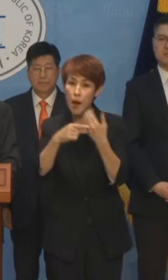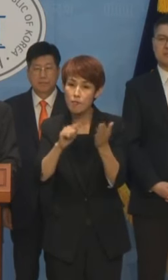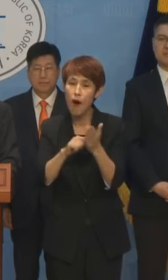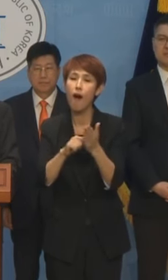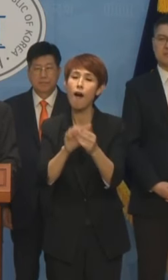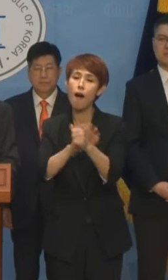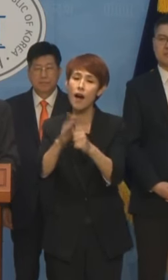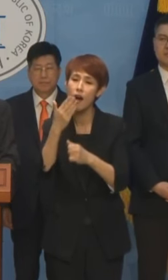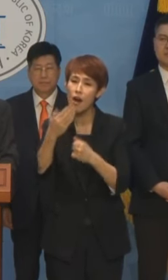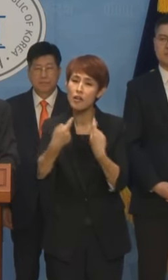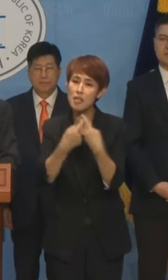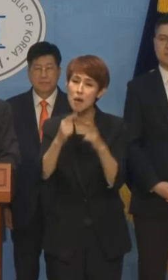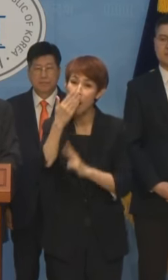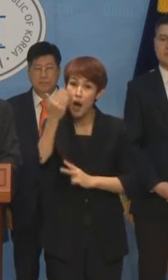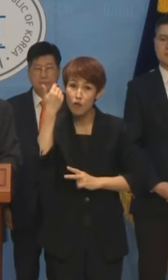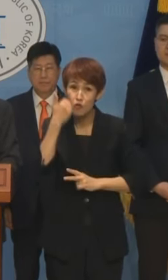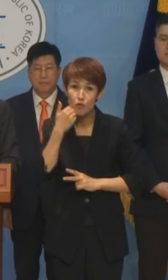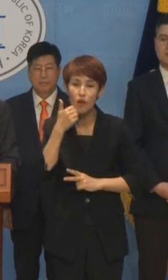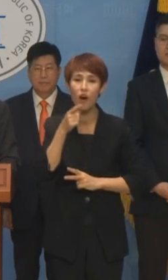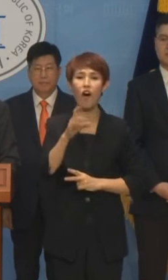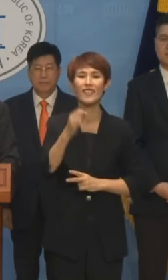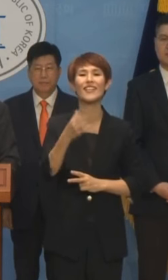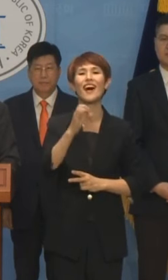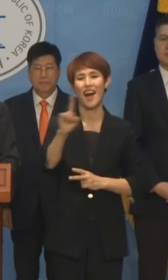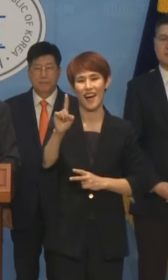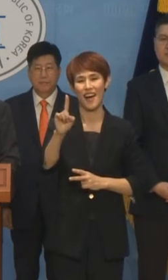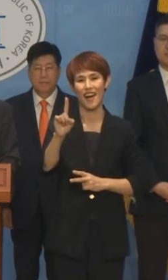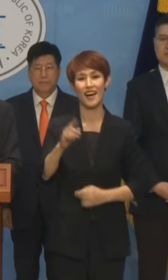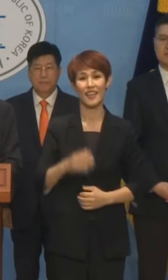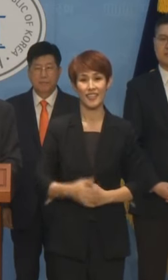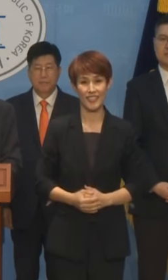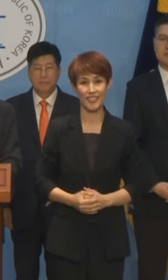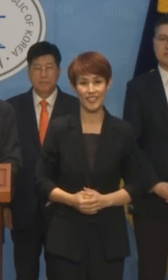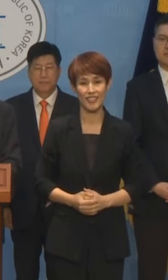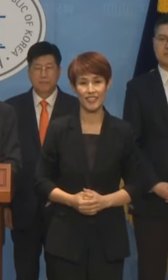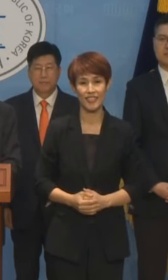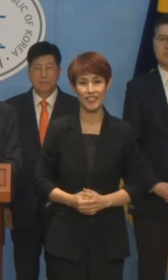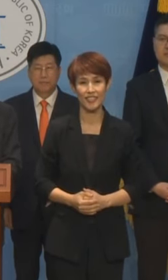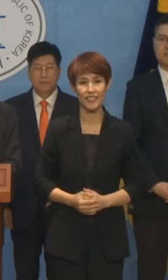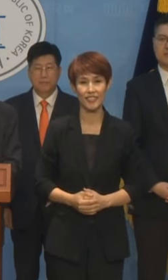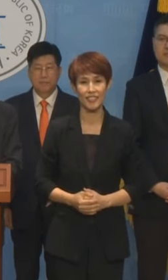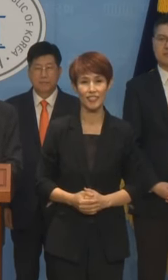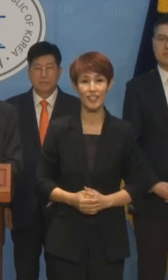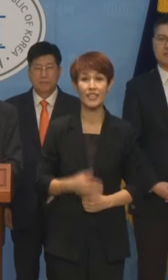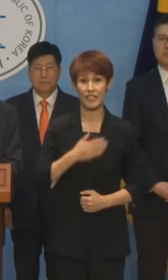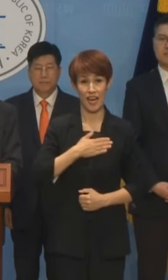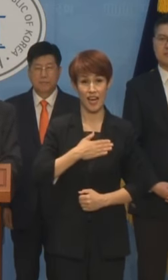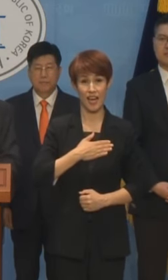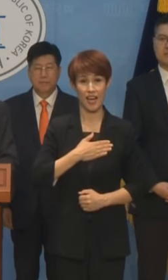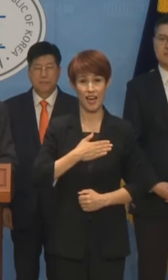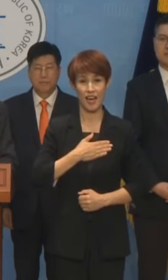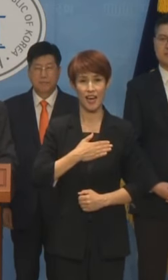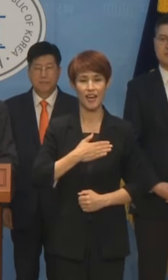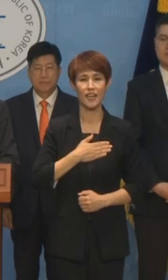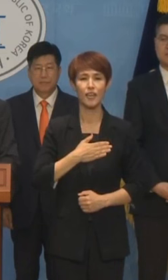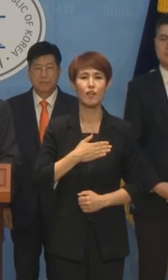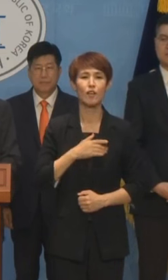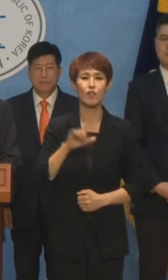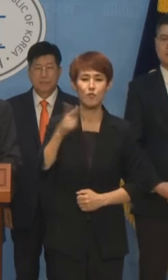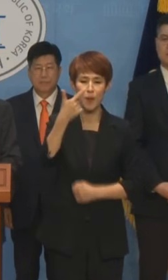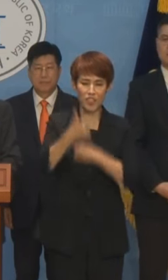허은하, 저 삼봉 정도전 문화진흥원 이사장인 정승우가 600년